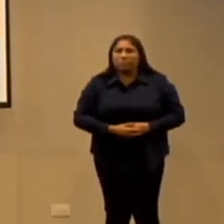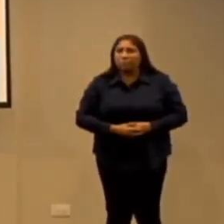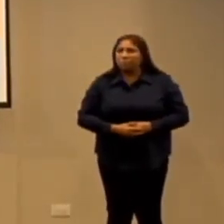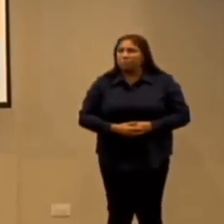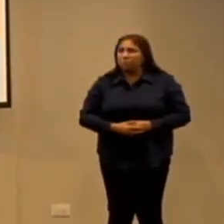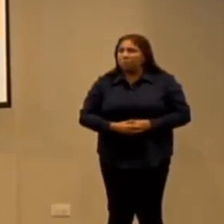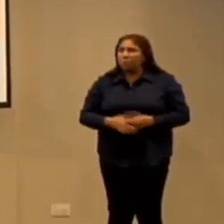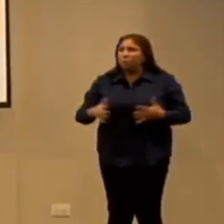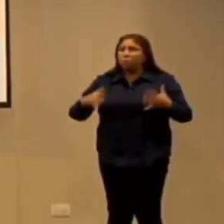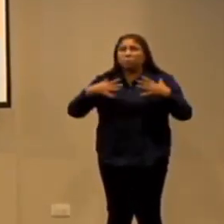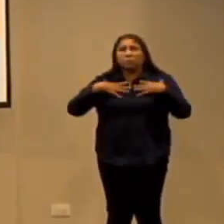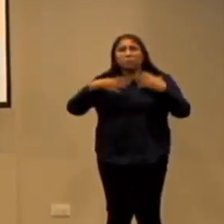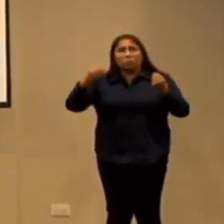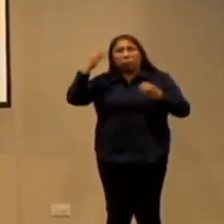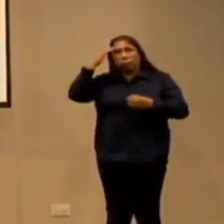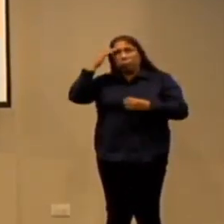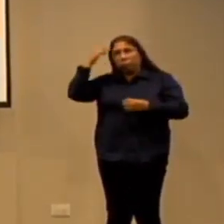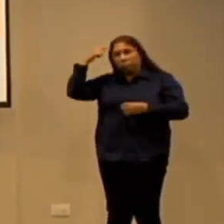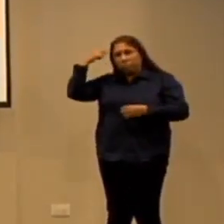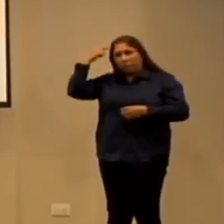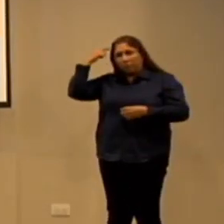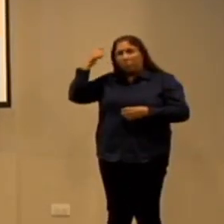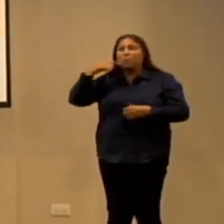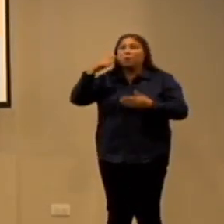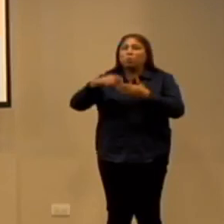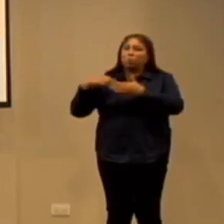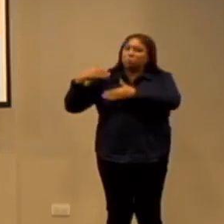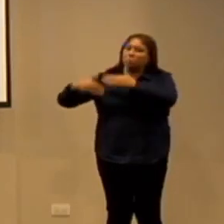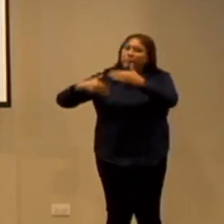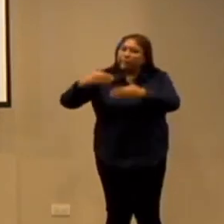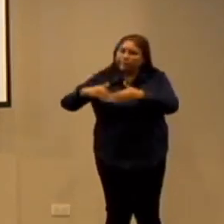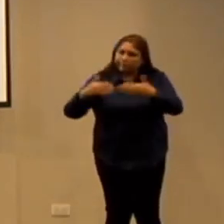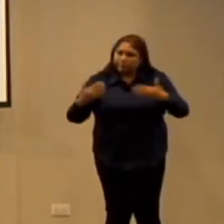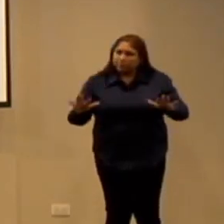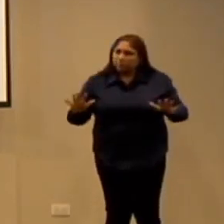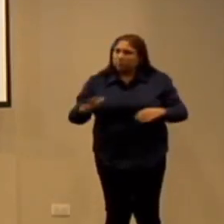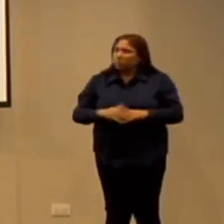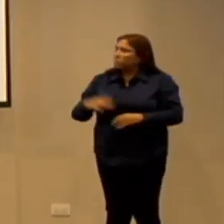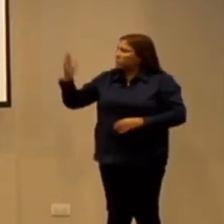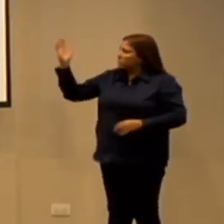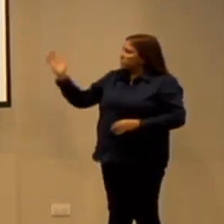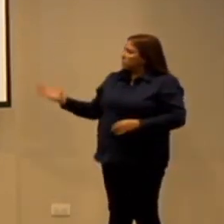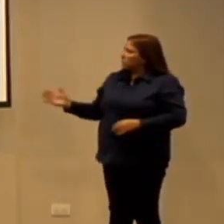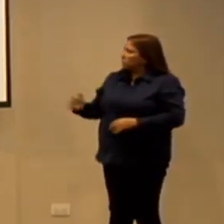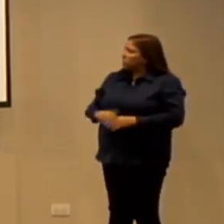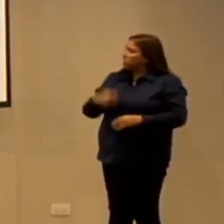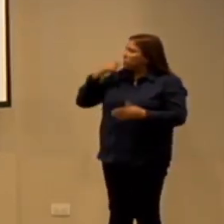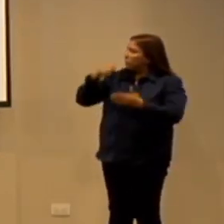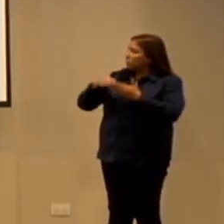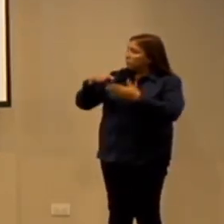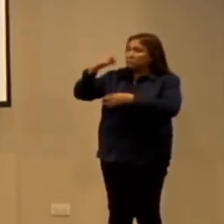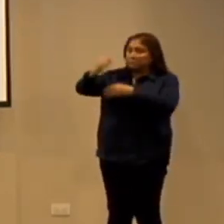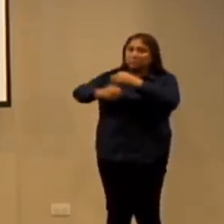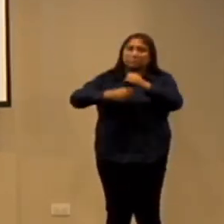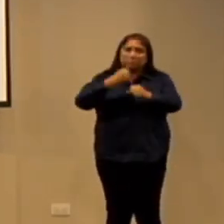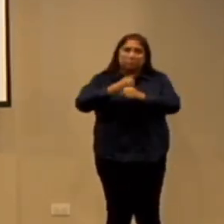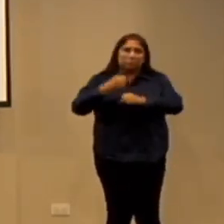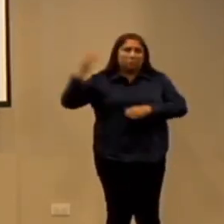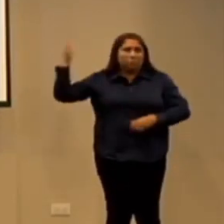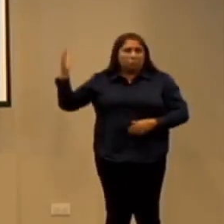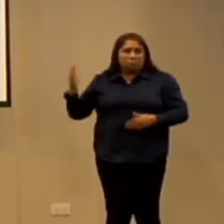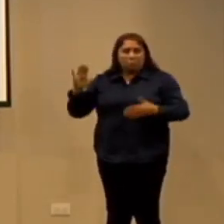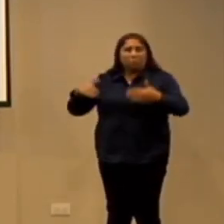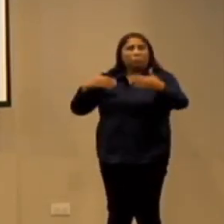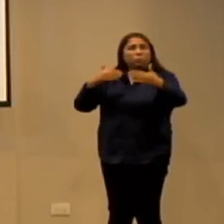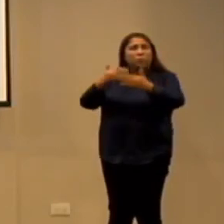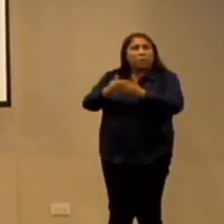Bueno, lo de salud mental, hay un gran avance que estamos teniendo, ¿no? Ahí lo voy a dejar. Esto es para este año. Vamos a llegar